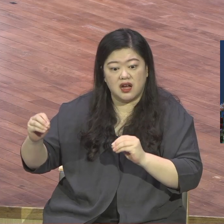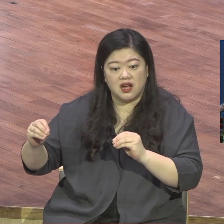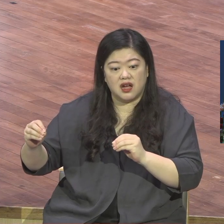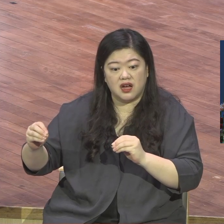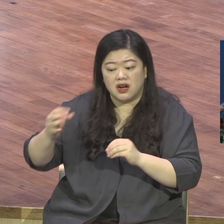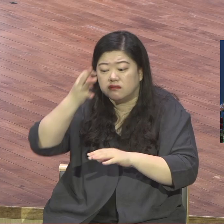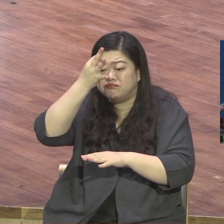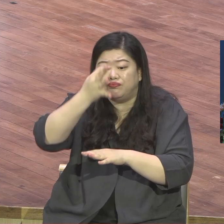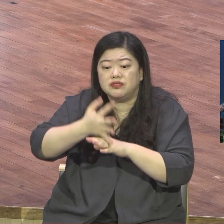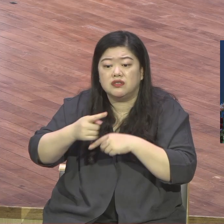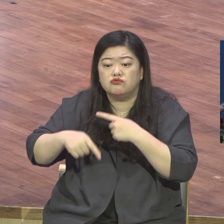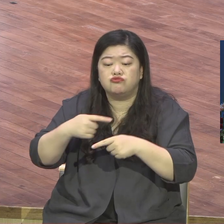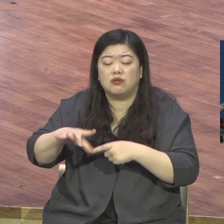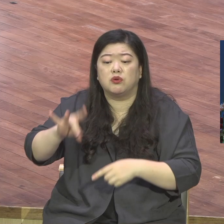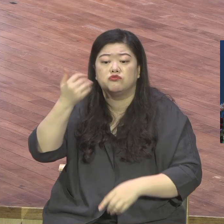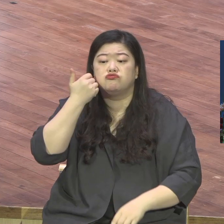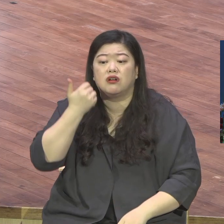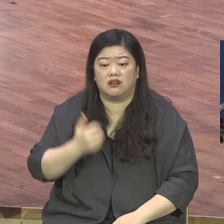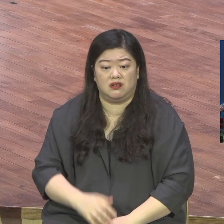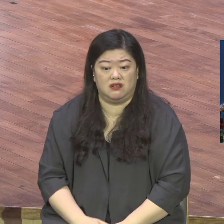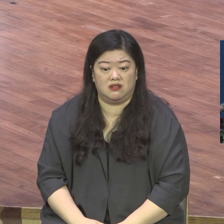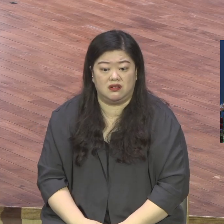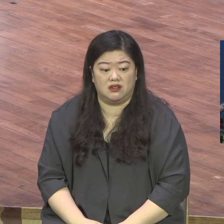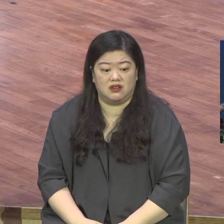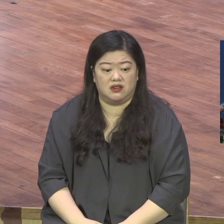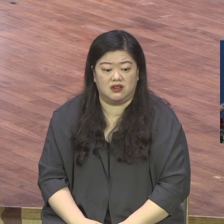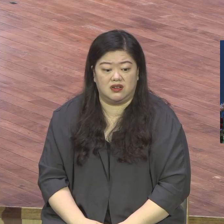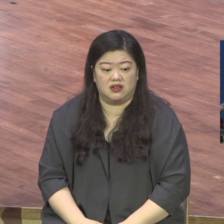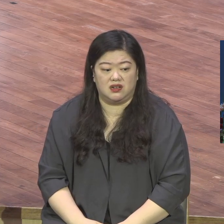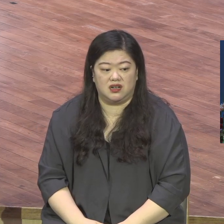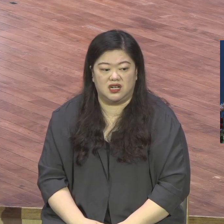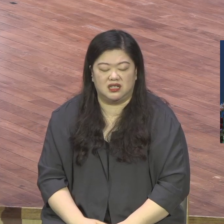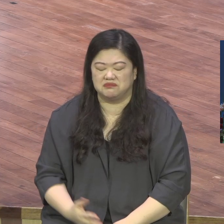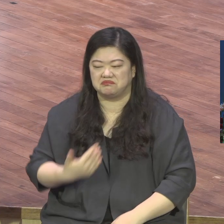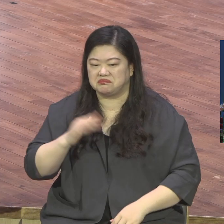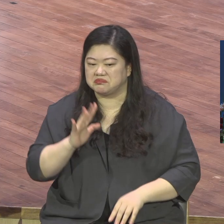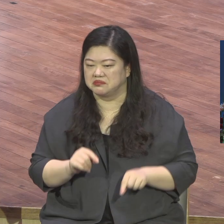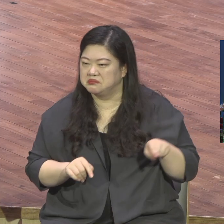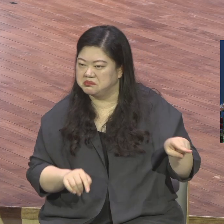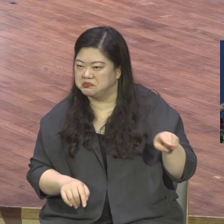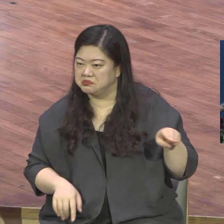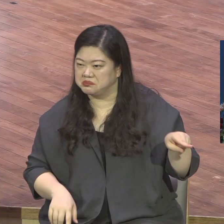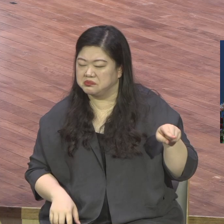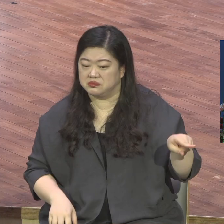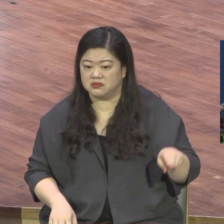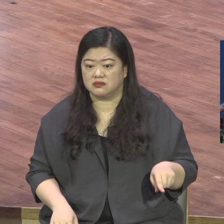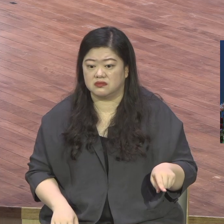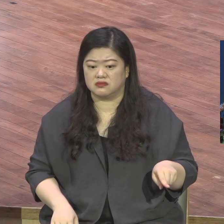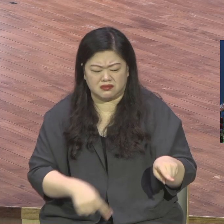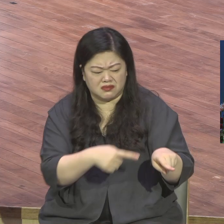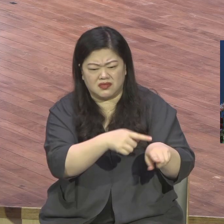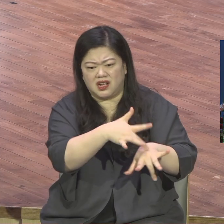요게 속는 겁니다. 요게 사단에게 폭삭 속은 거예요. 요게 속는 거예요.